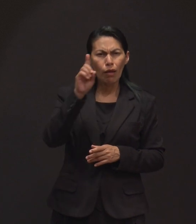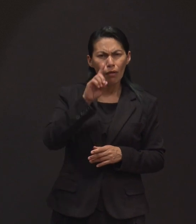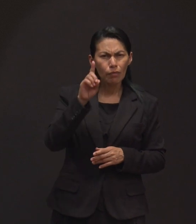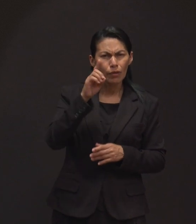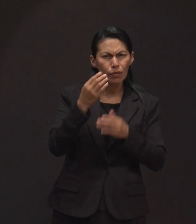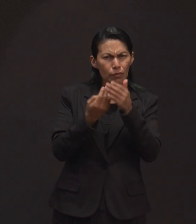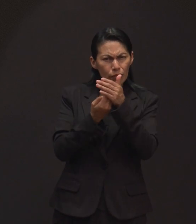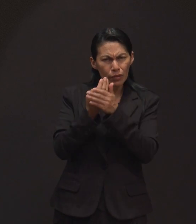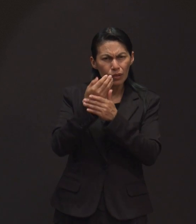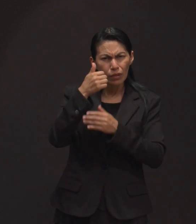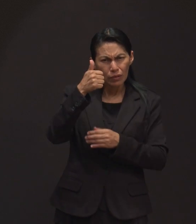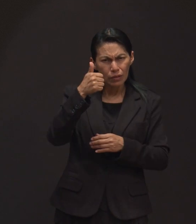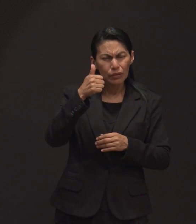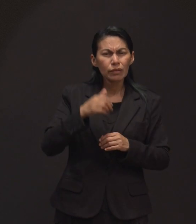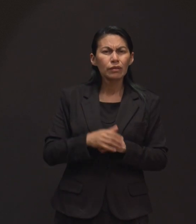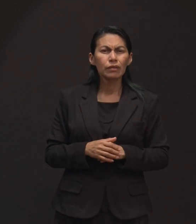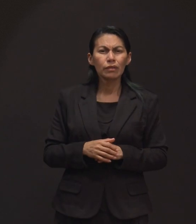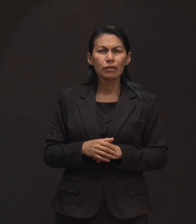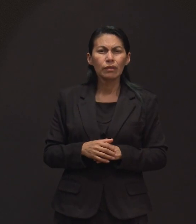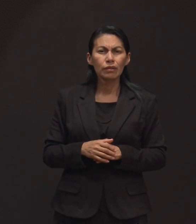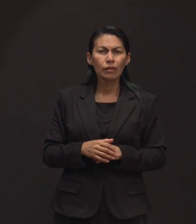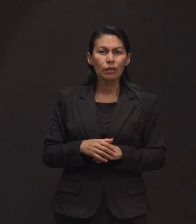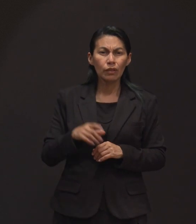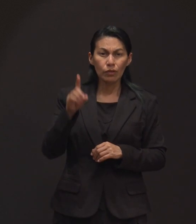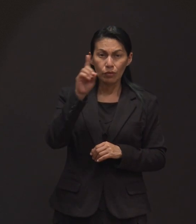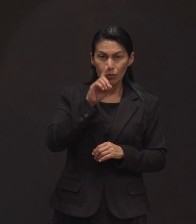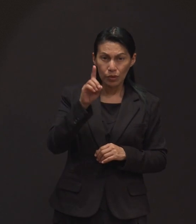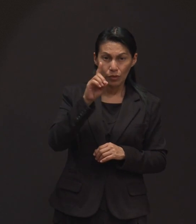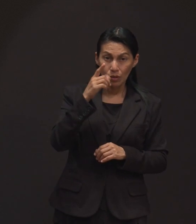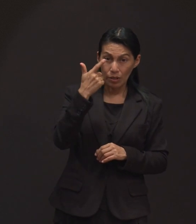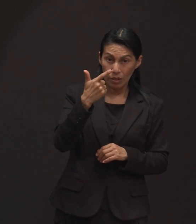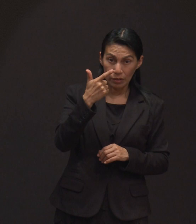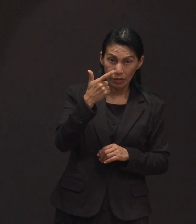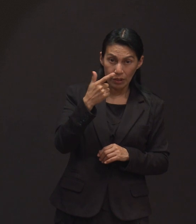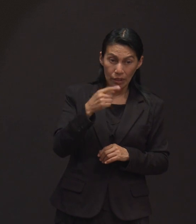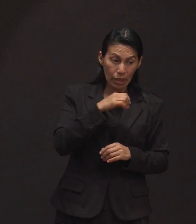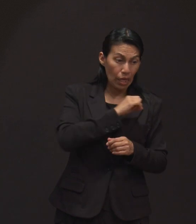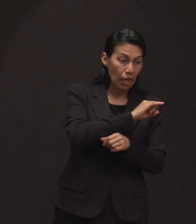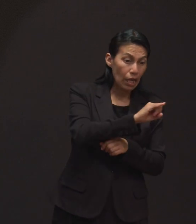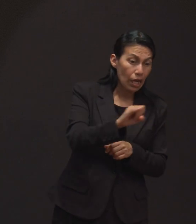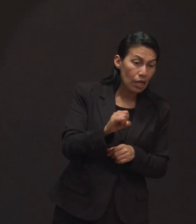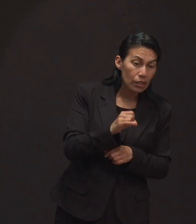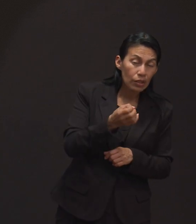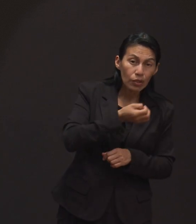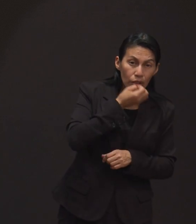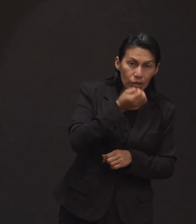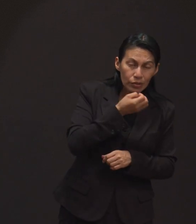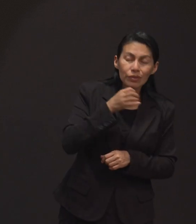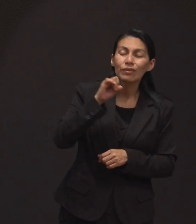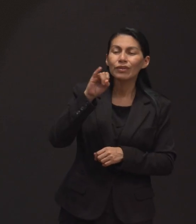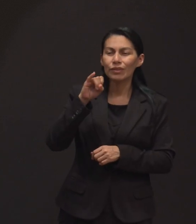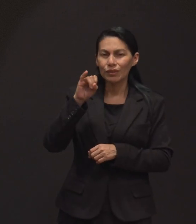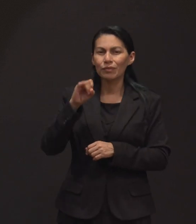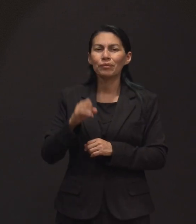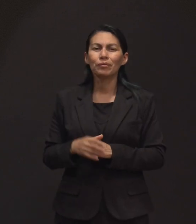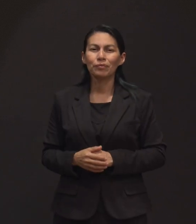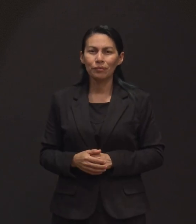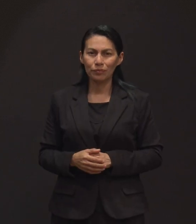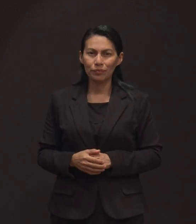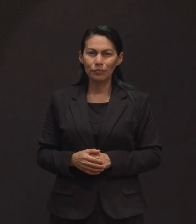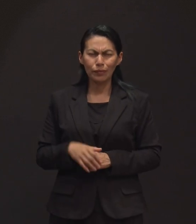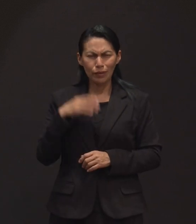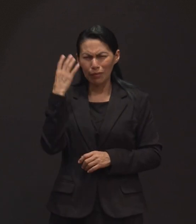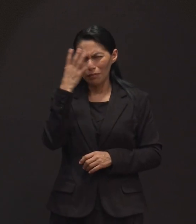las 6 de la mañana empiezan virtualmente. Y el domingo a las 7 de la mañana presencialmente. Sí. En el Jardín